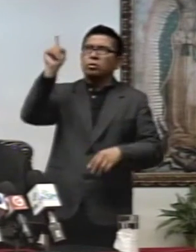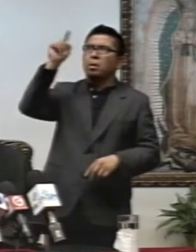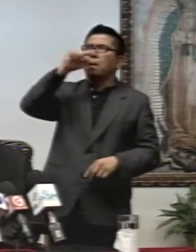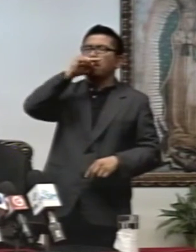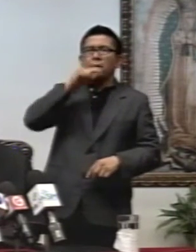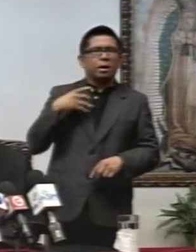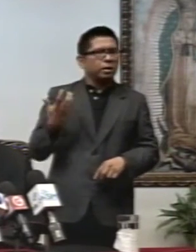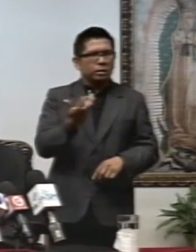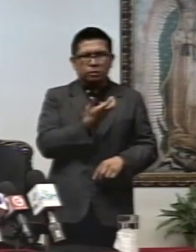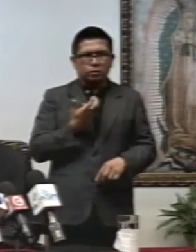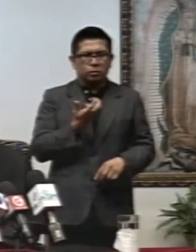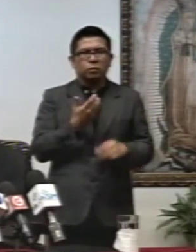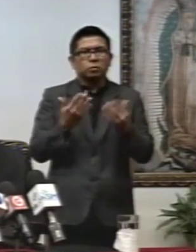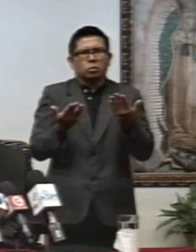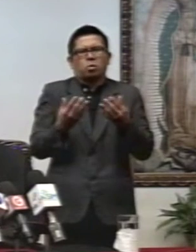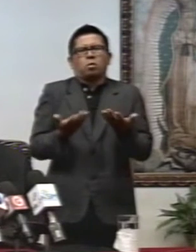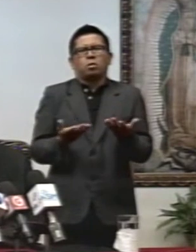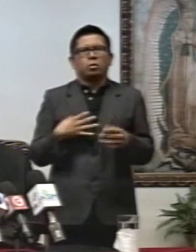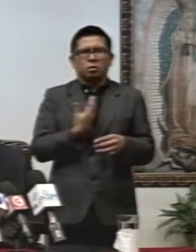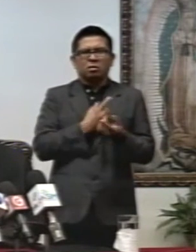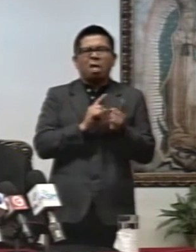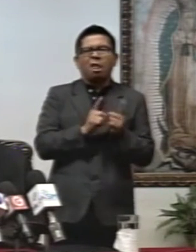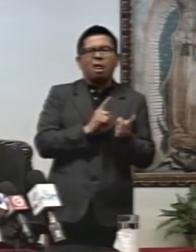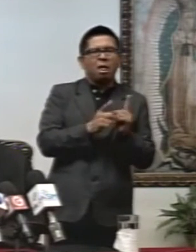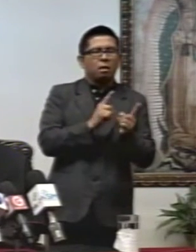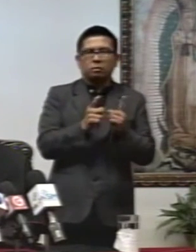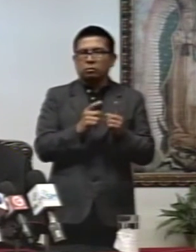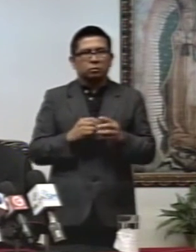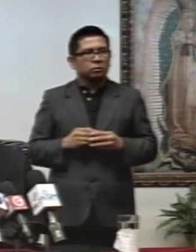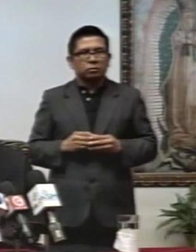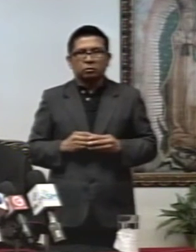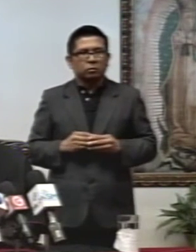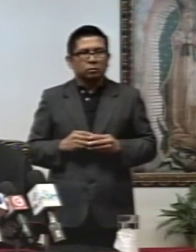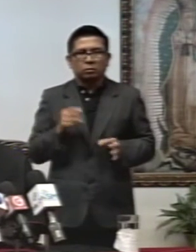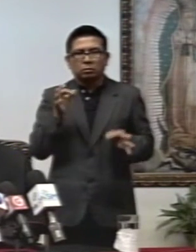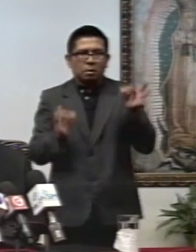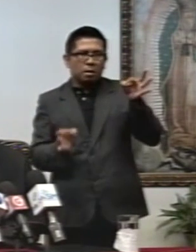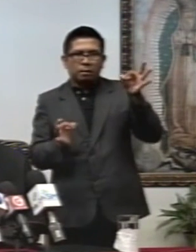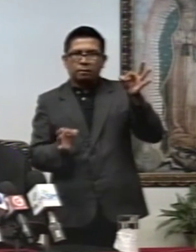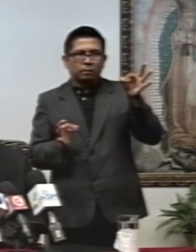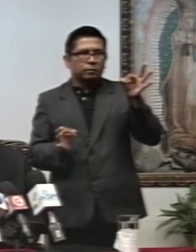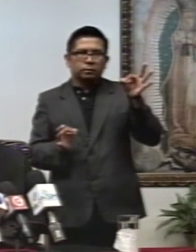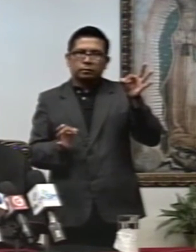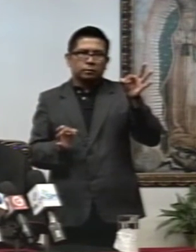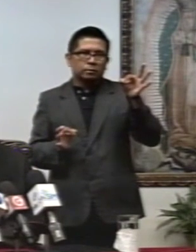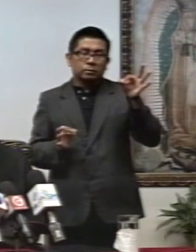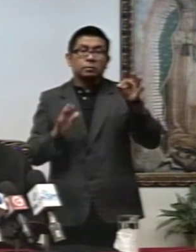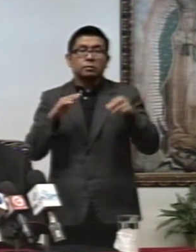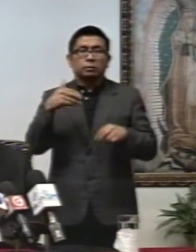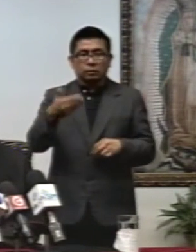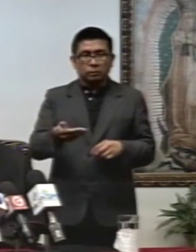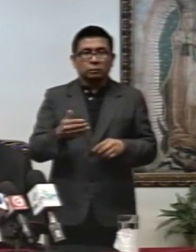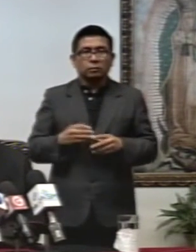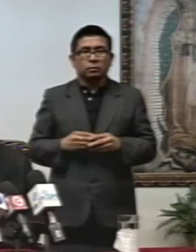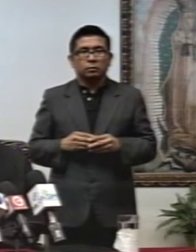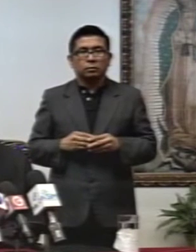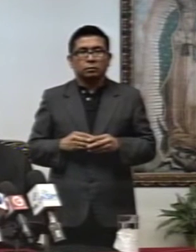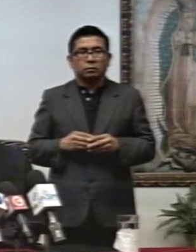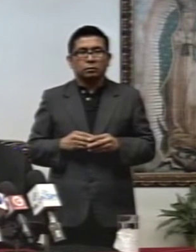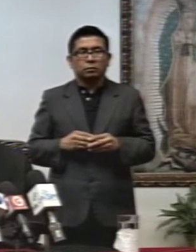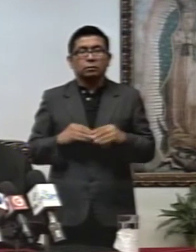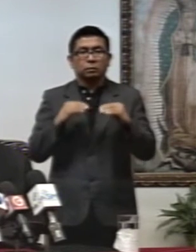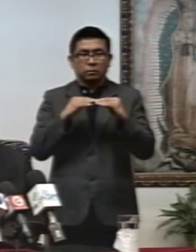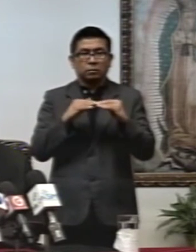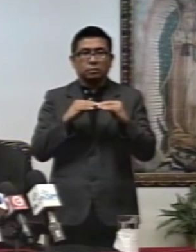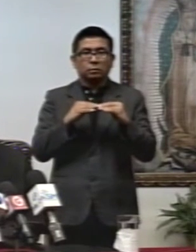es posible que tengamos actitudes tan injustas? Y después viene, por otra parte,